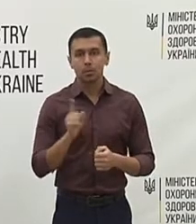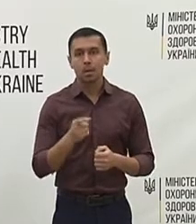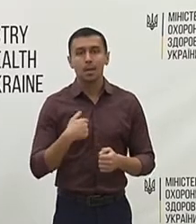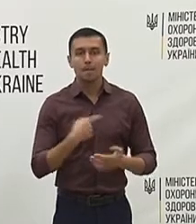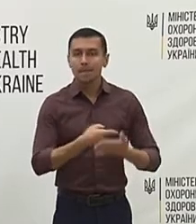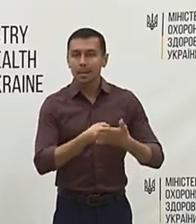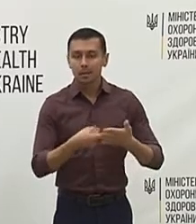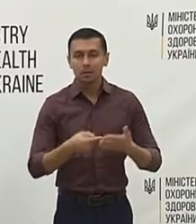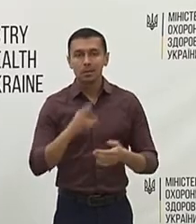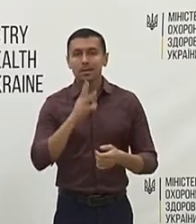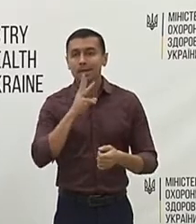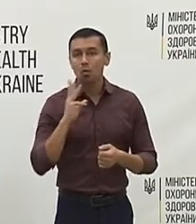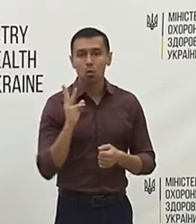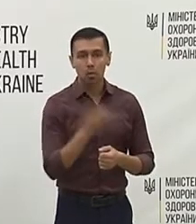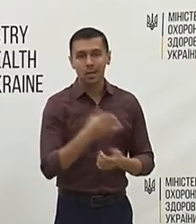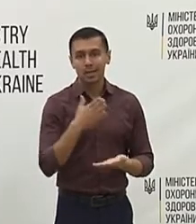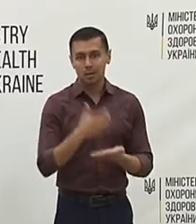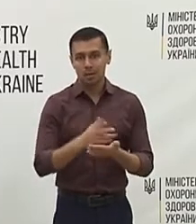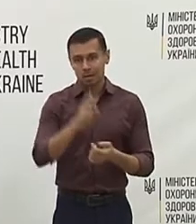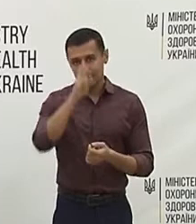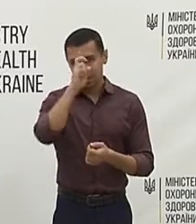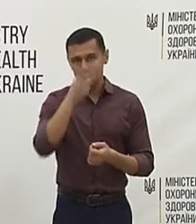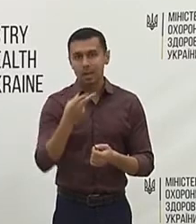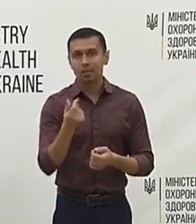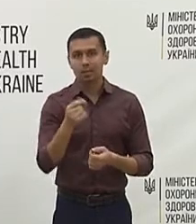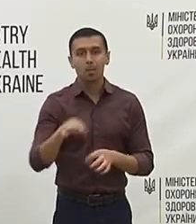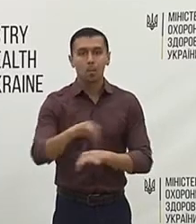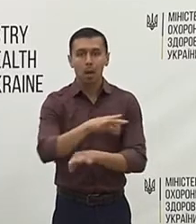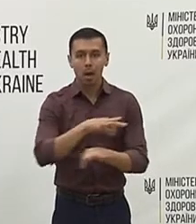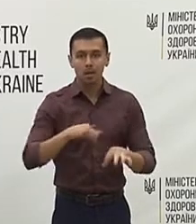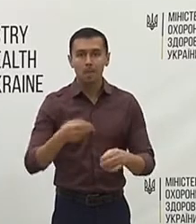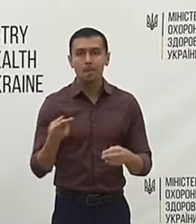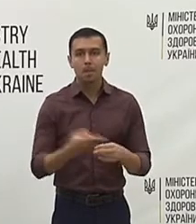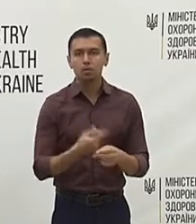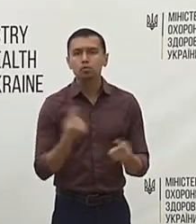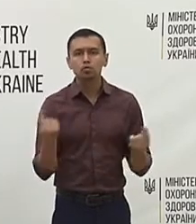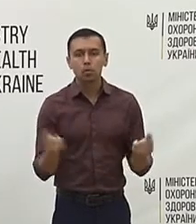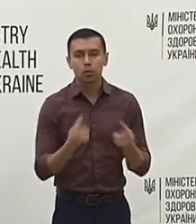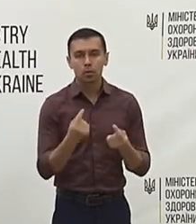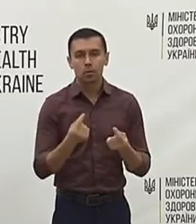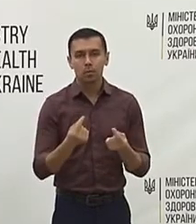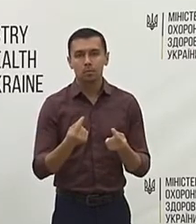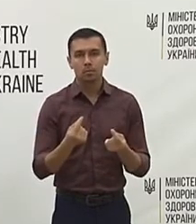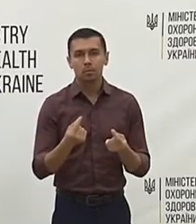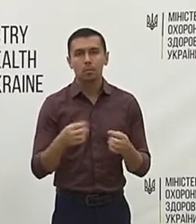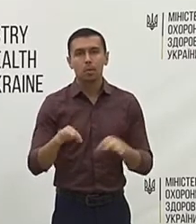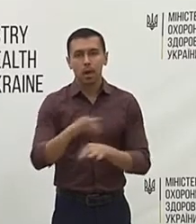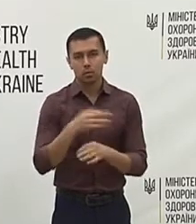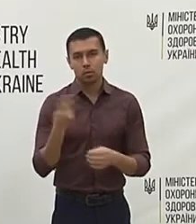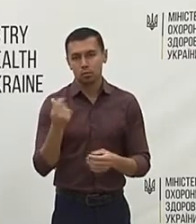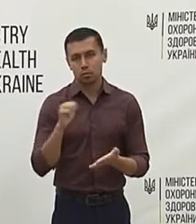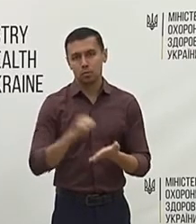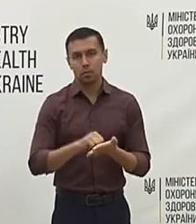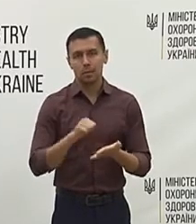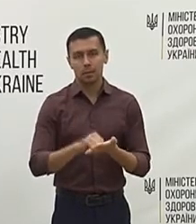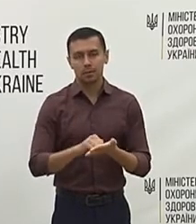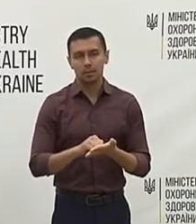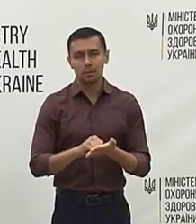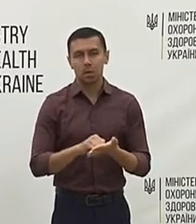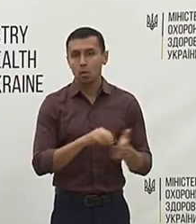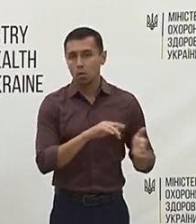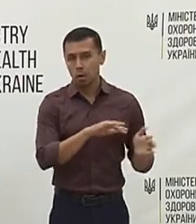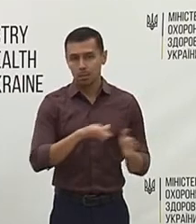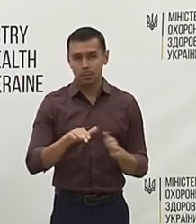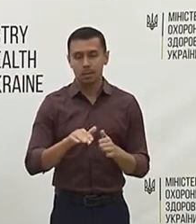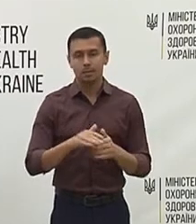я підкреслюю, 3 роки існував державний інвестиційний проєкт без жодної проєктної кошторисної документації.